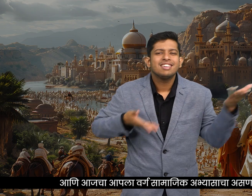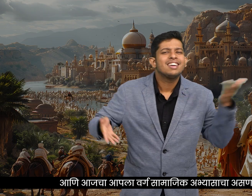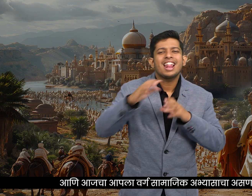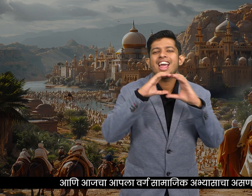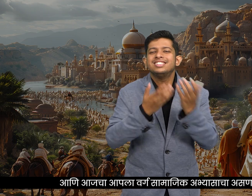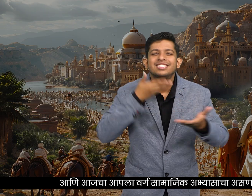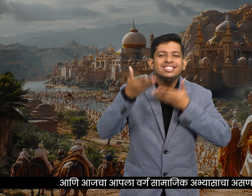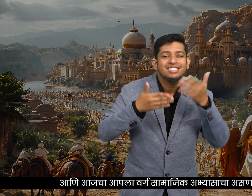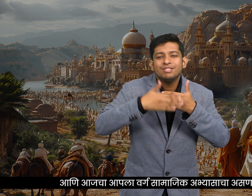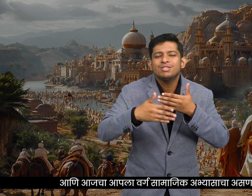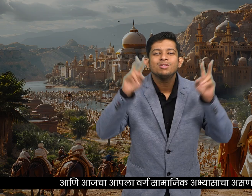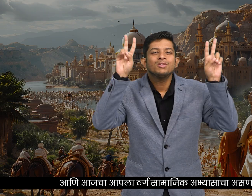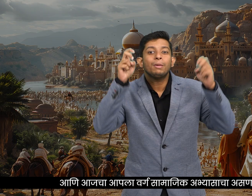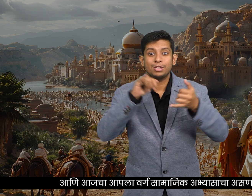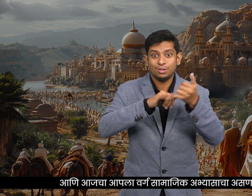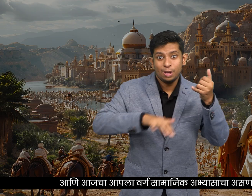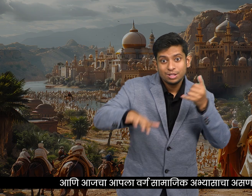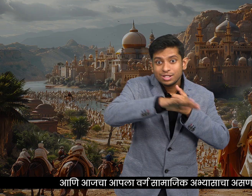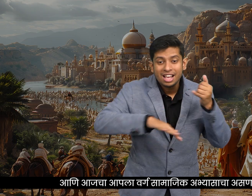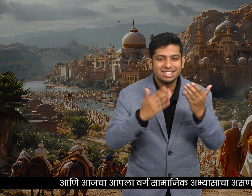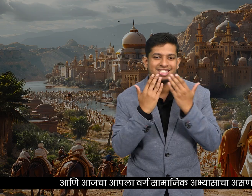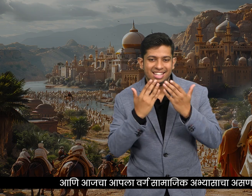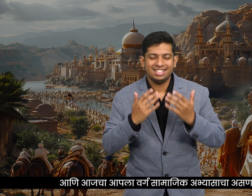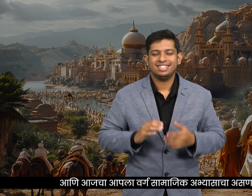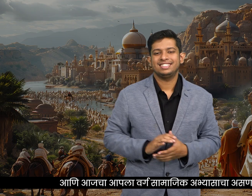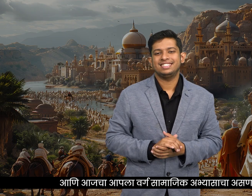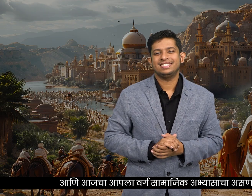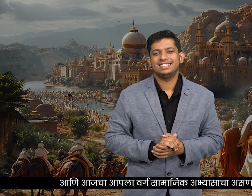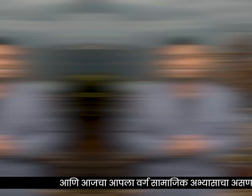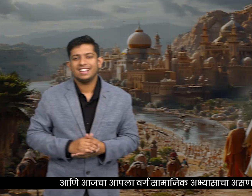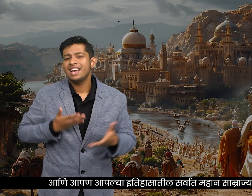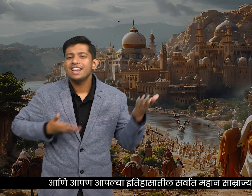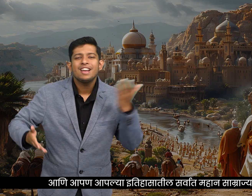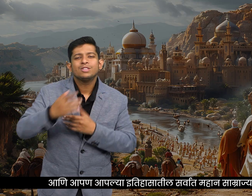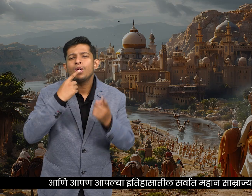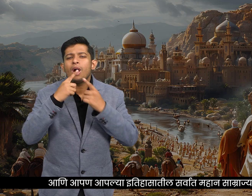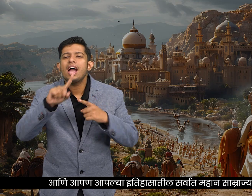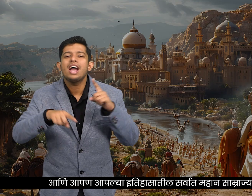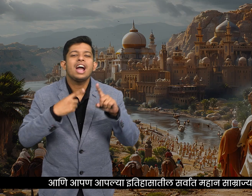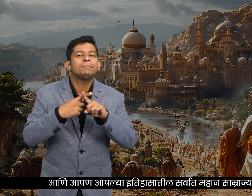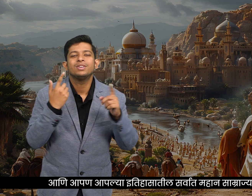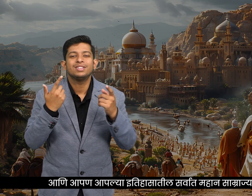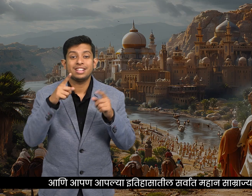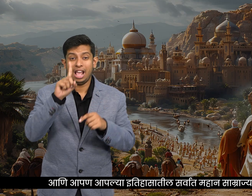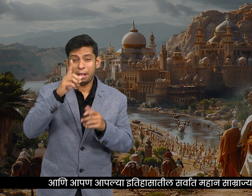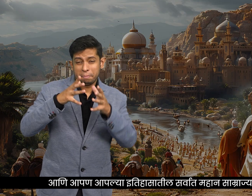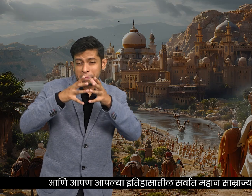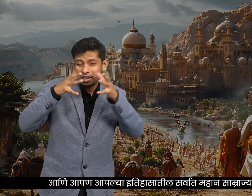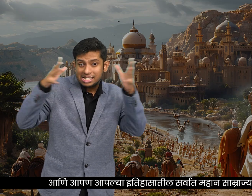आणि आजच्या आपला वर्ग सामाजिक अभ्यासाचा असणार आहे आणि आपण